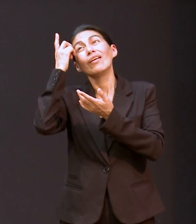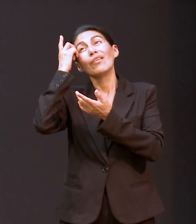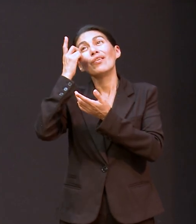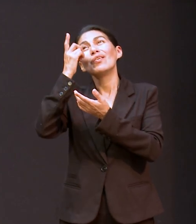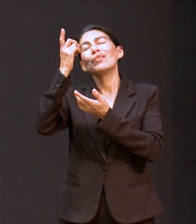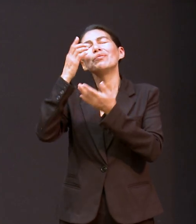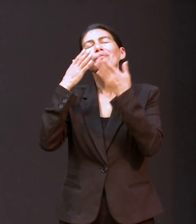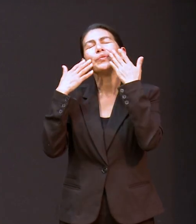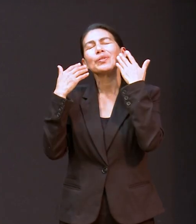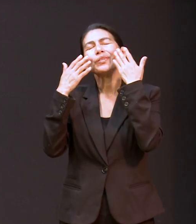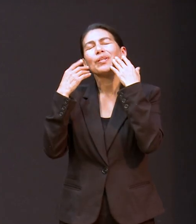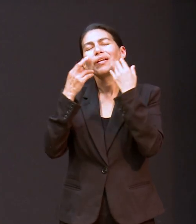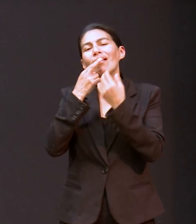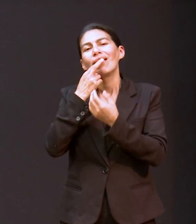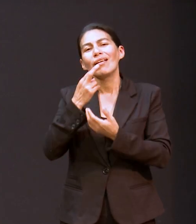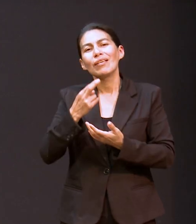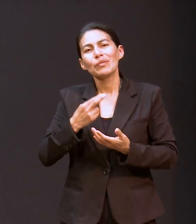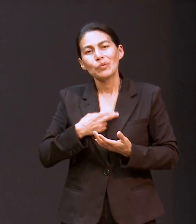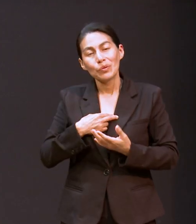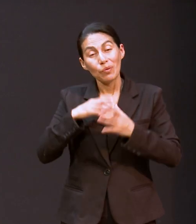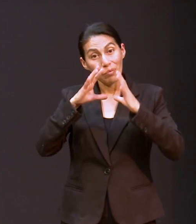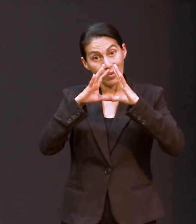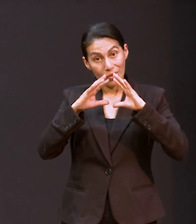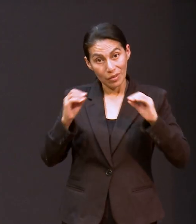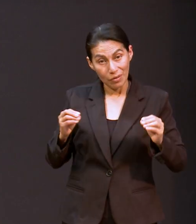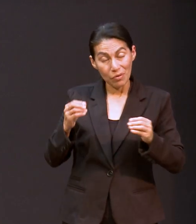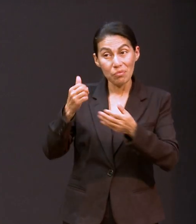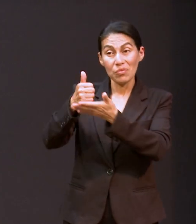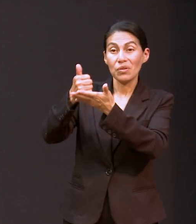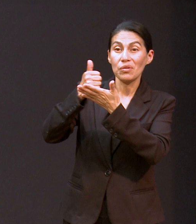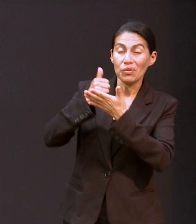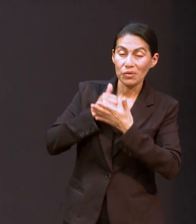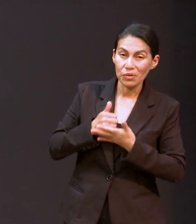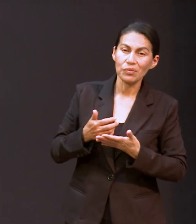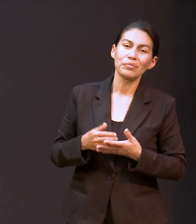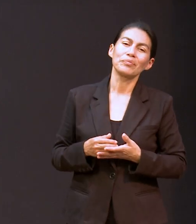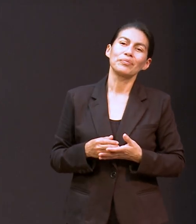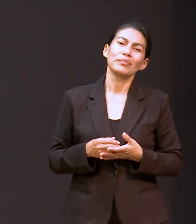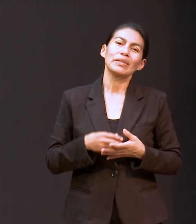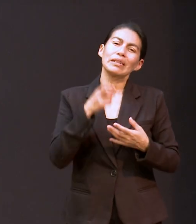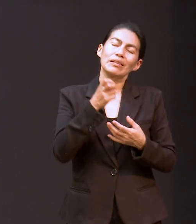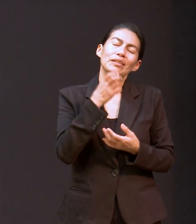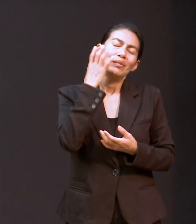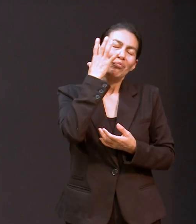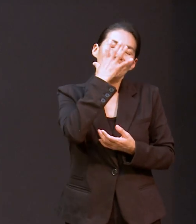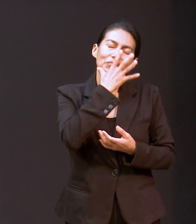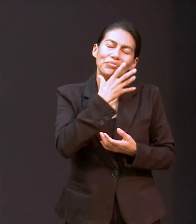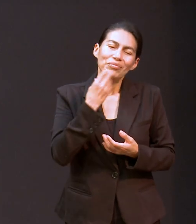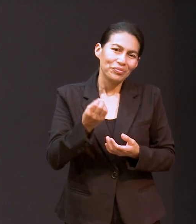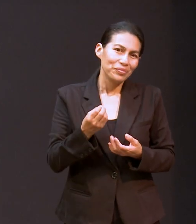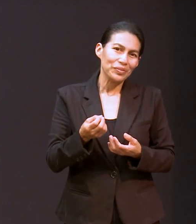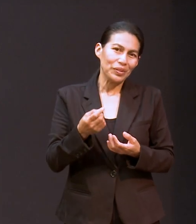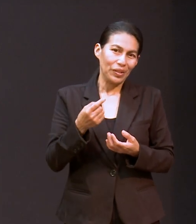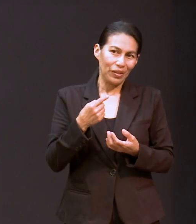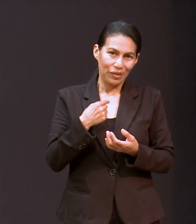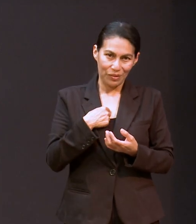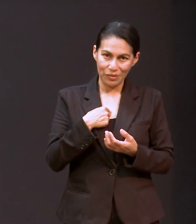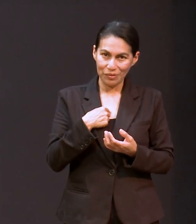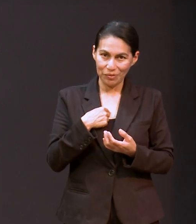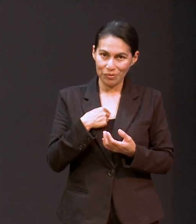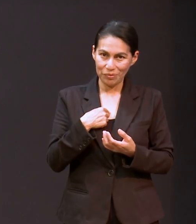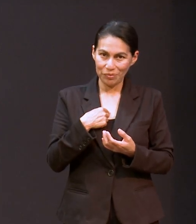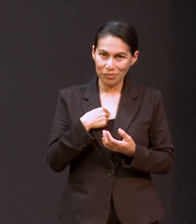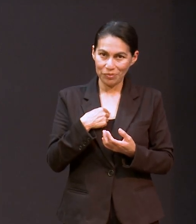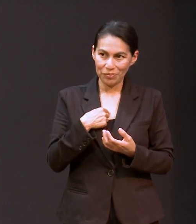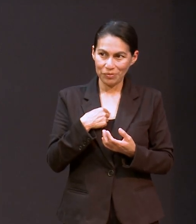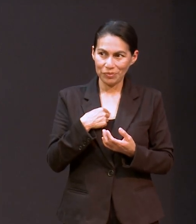porque Dios y tú y tu misericordioso Dios me ha sanado o me ha ayudado y en eso es algo al cual